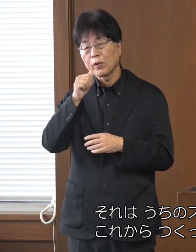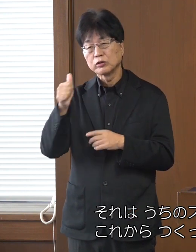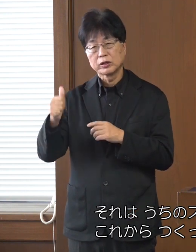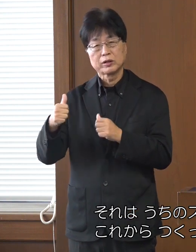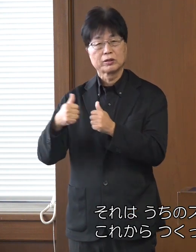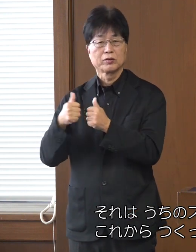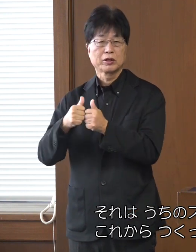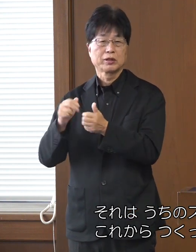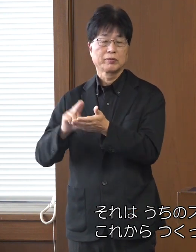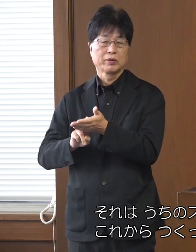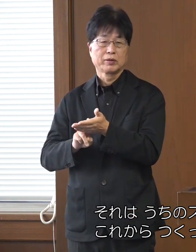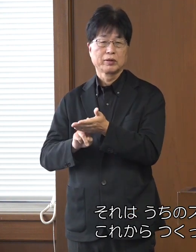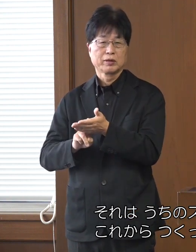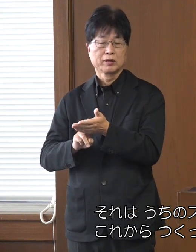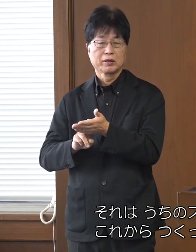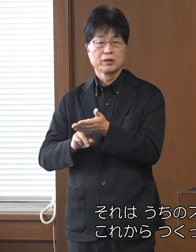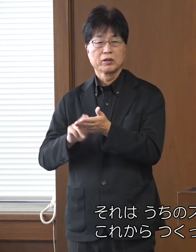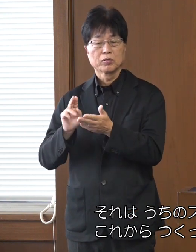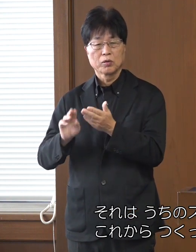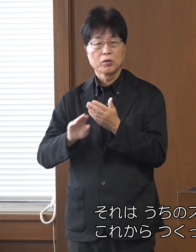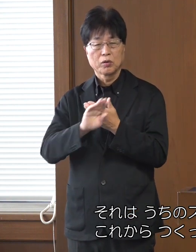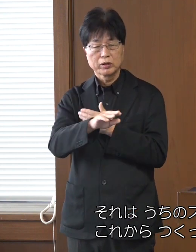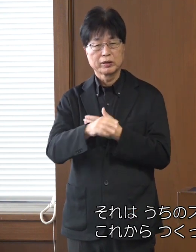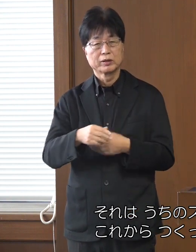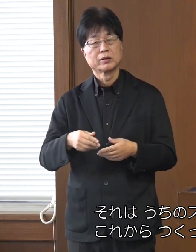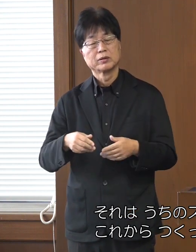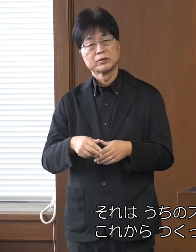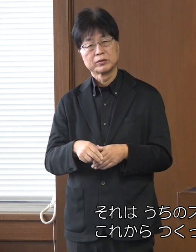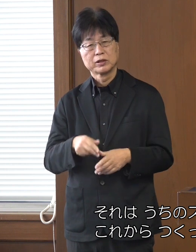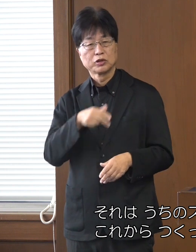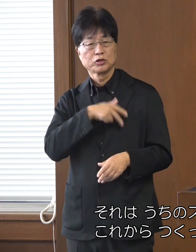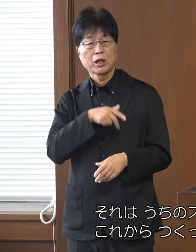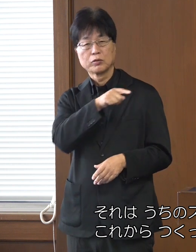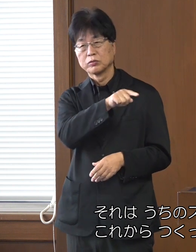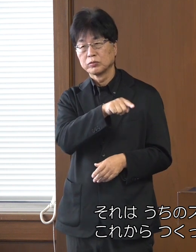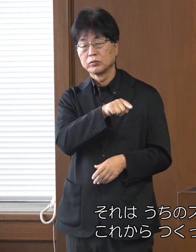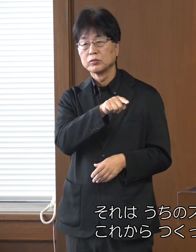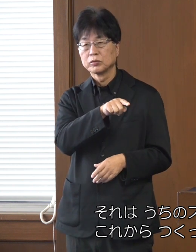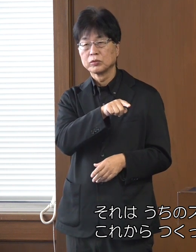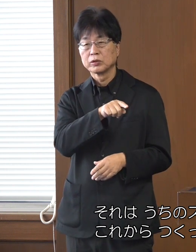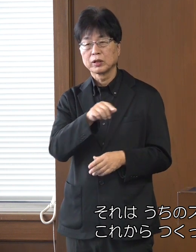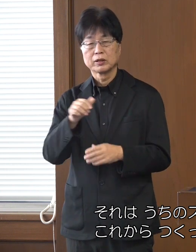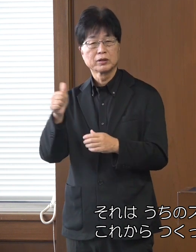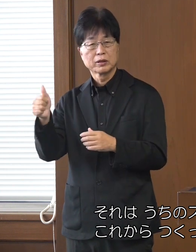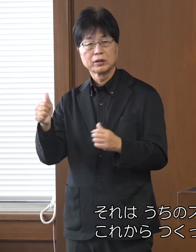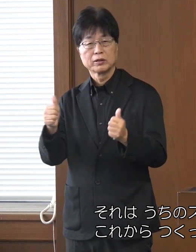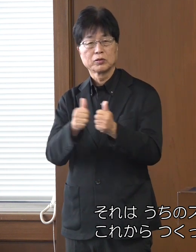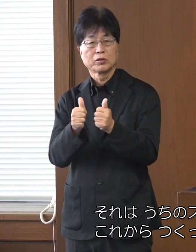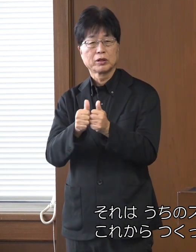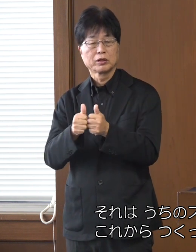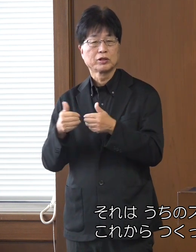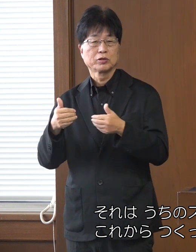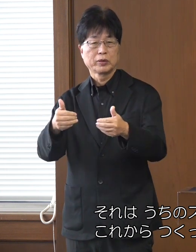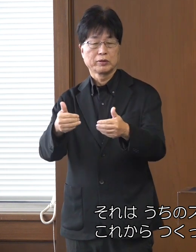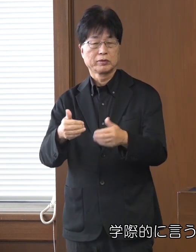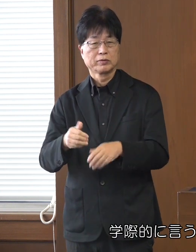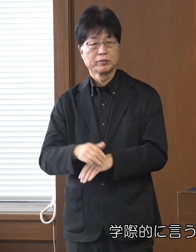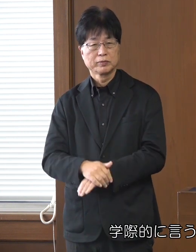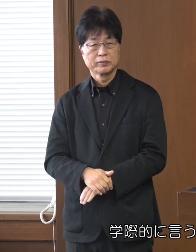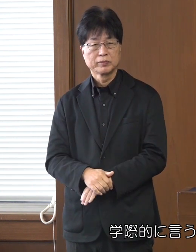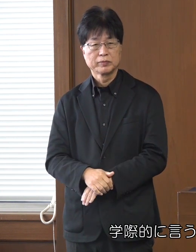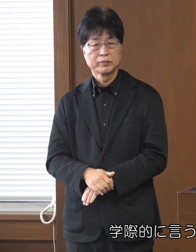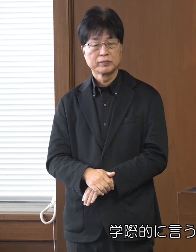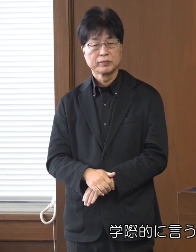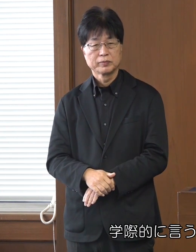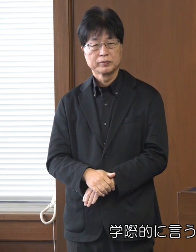スタッフが先生と議論しながらこれから作っていくんだと思いますし、まあ、学際